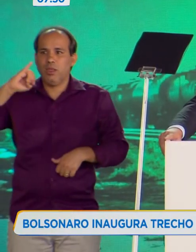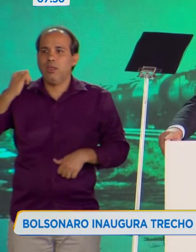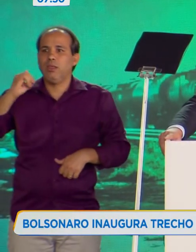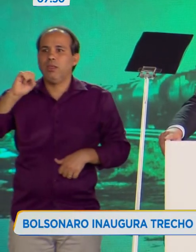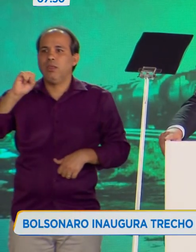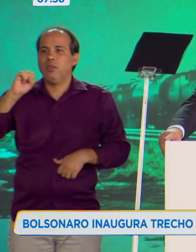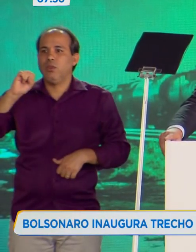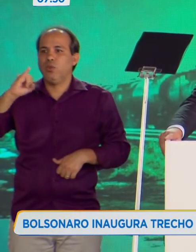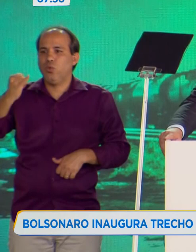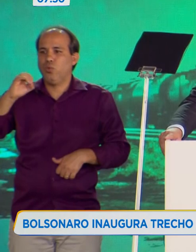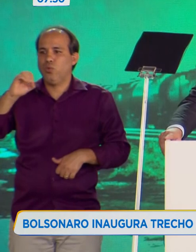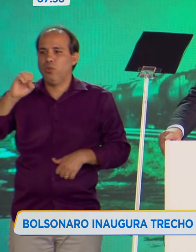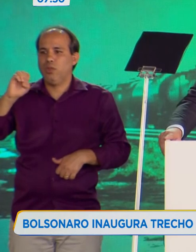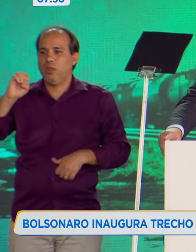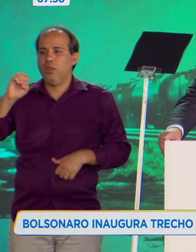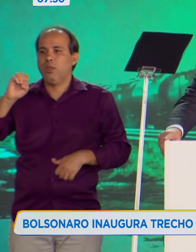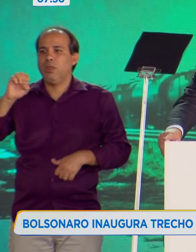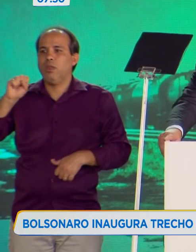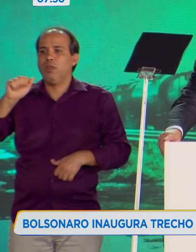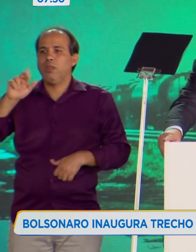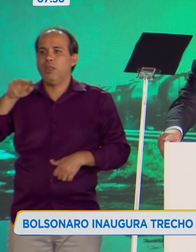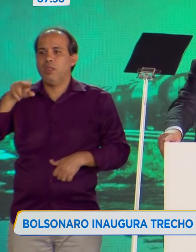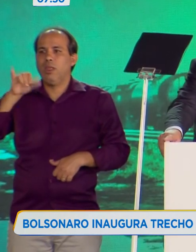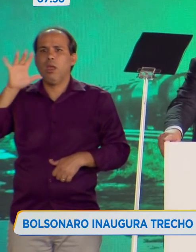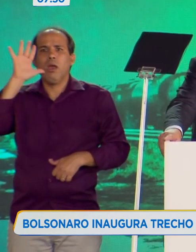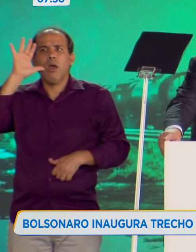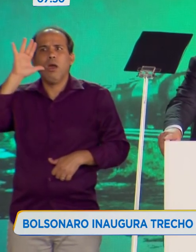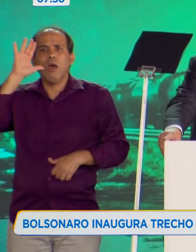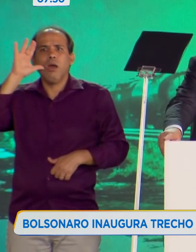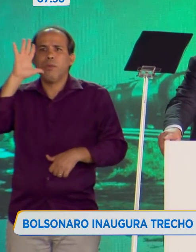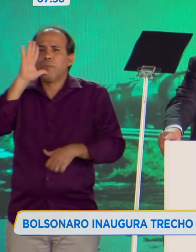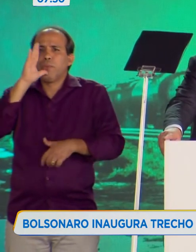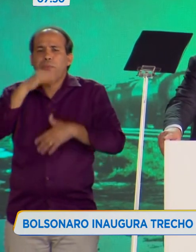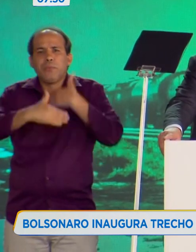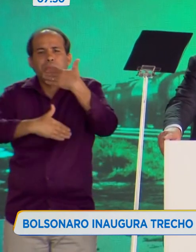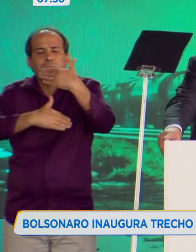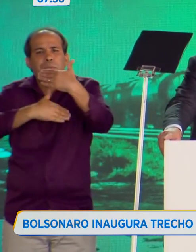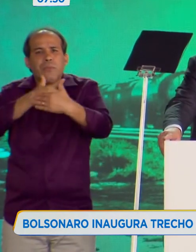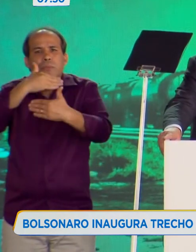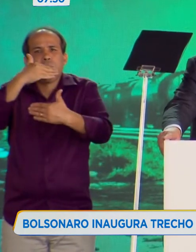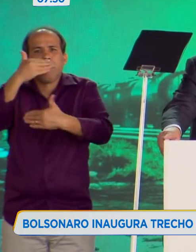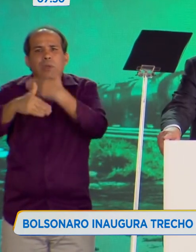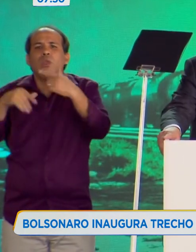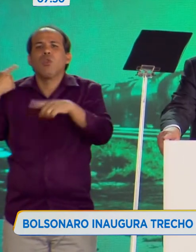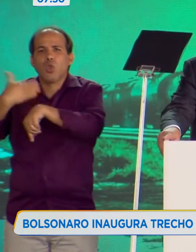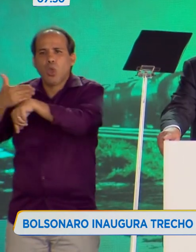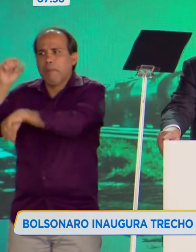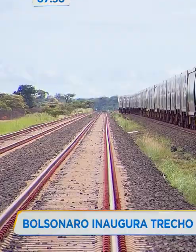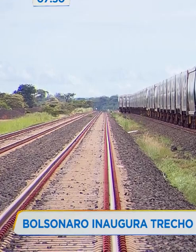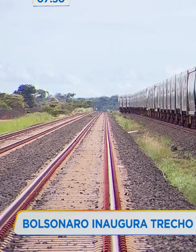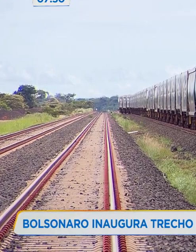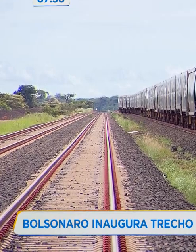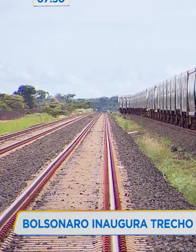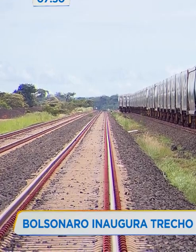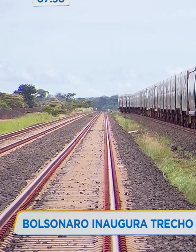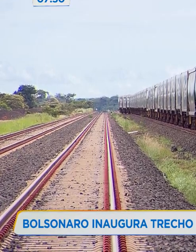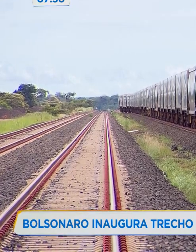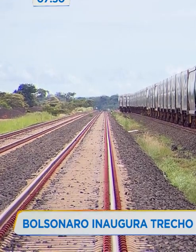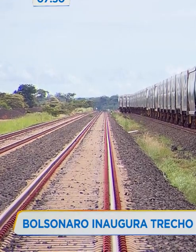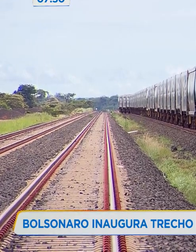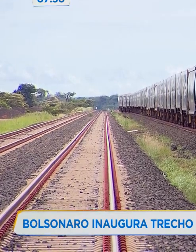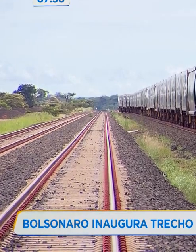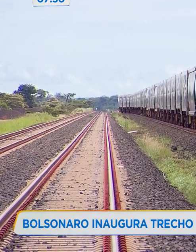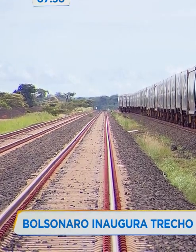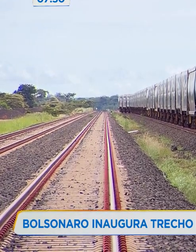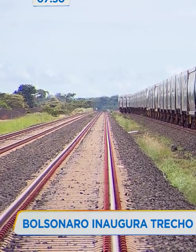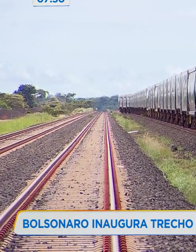obra atravessou décadas de lento avanço, com sucessivas paralisações e retomadas. A expectativa